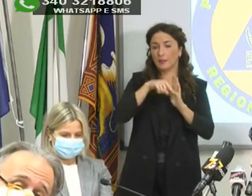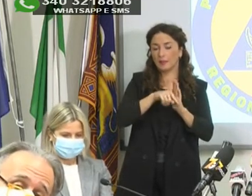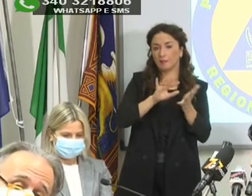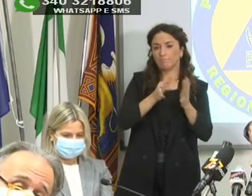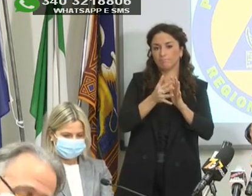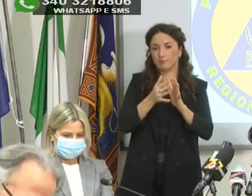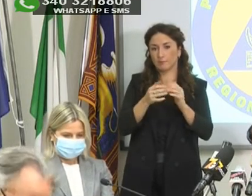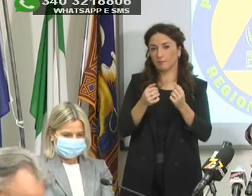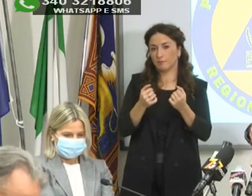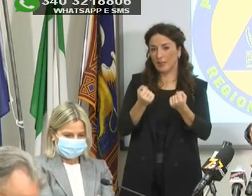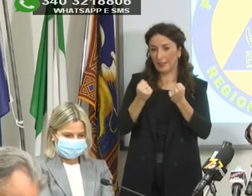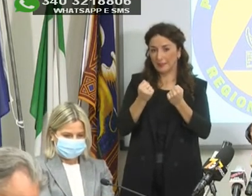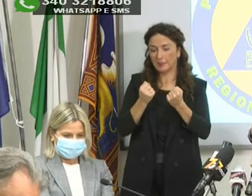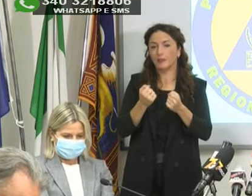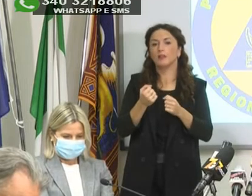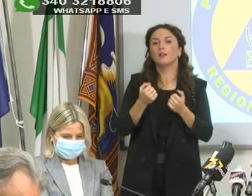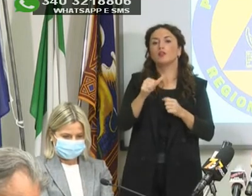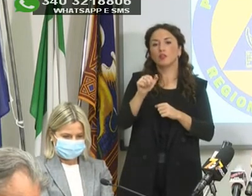sono 135 respiratori.